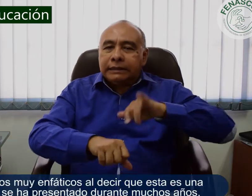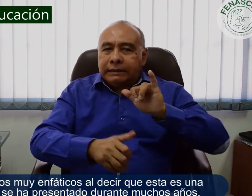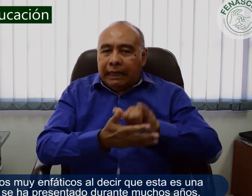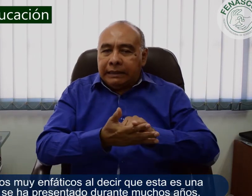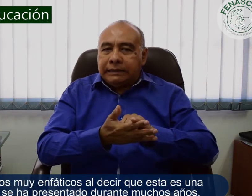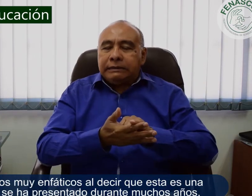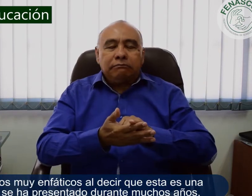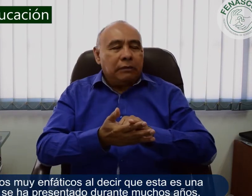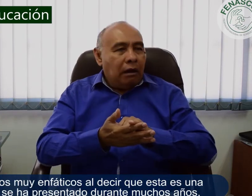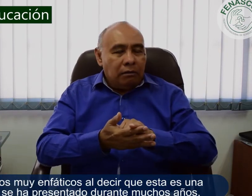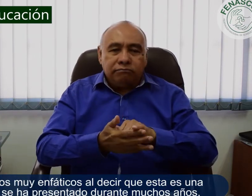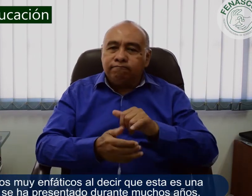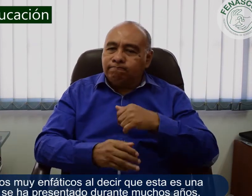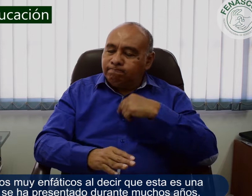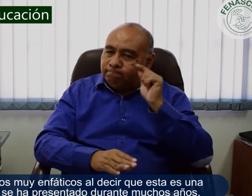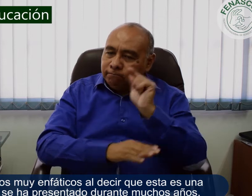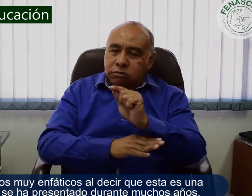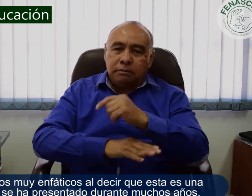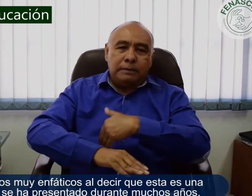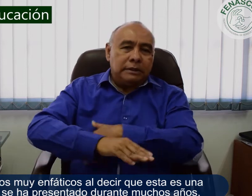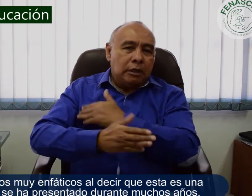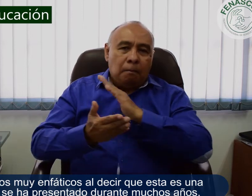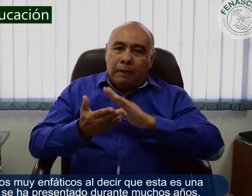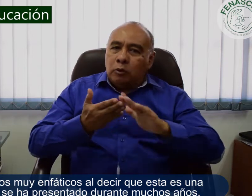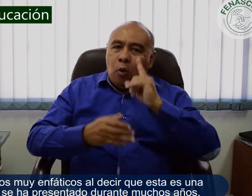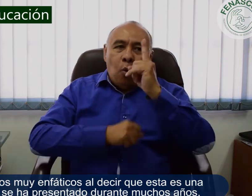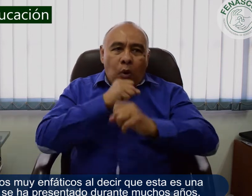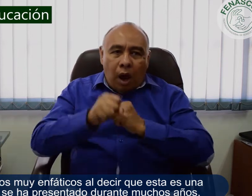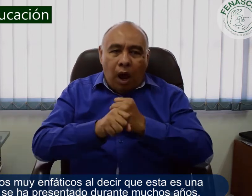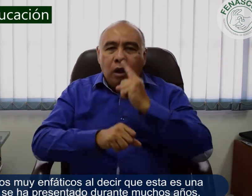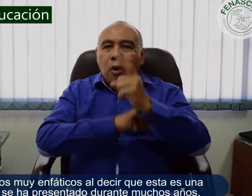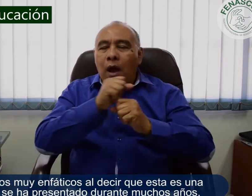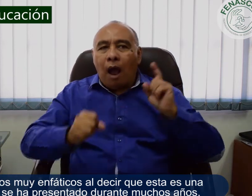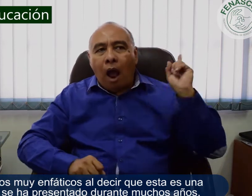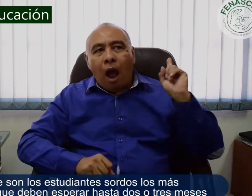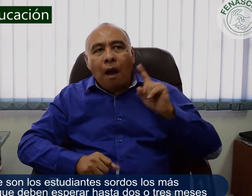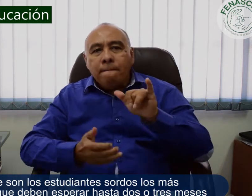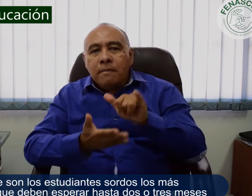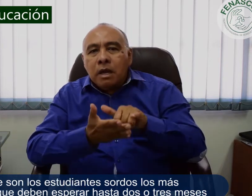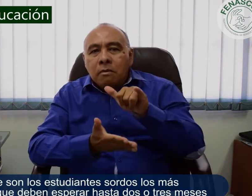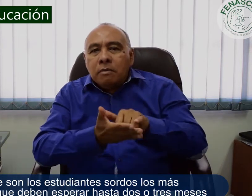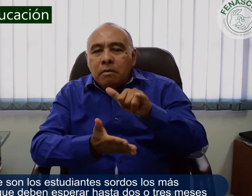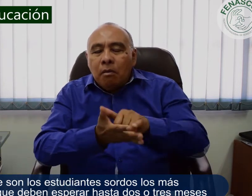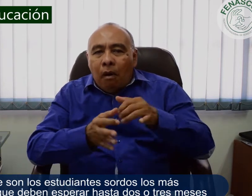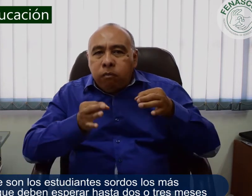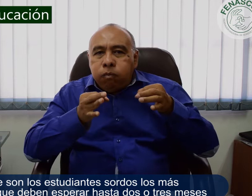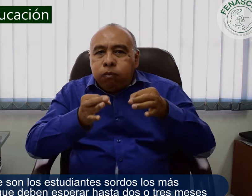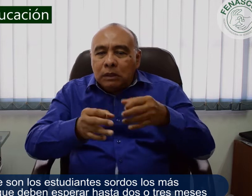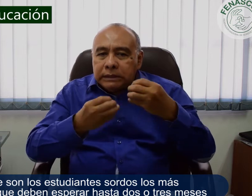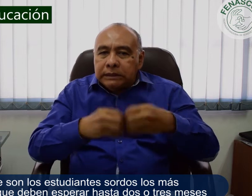Nosotros fuimos muy enfáticos al decir que esta es una situación que se ha presentado durante muchos años y siempre son los estudiantes sordos